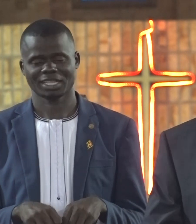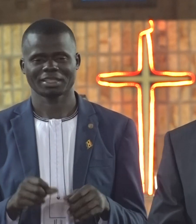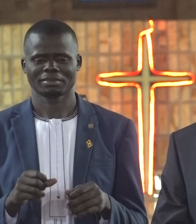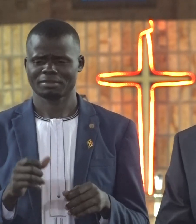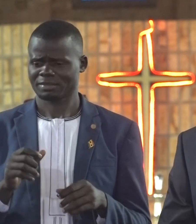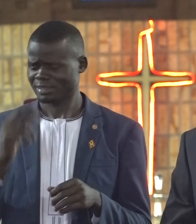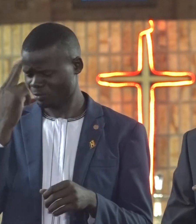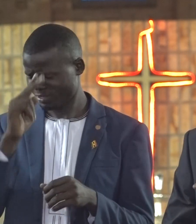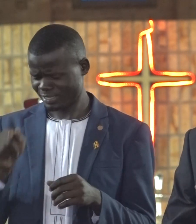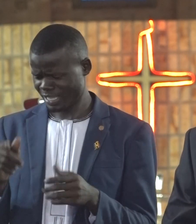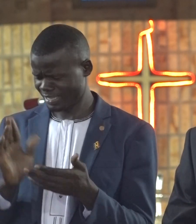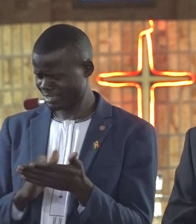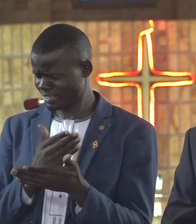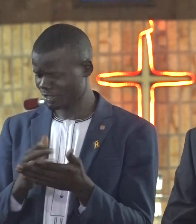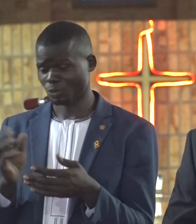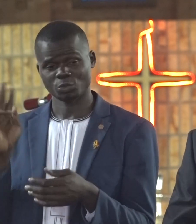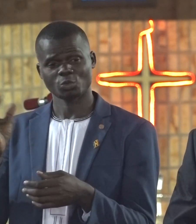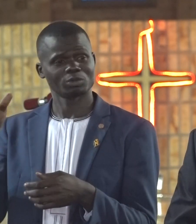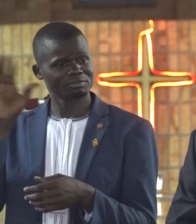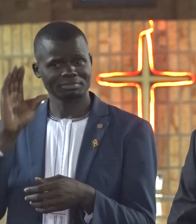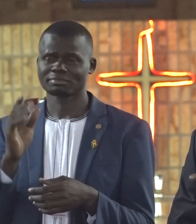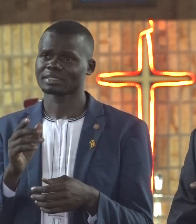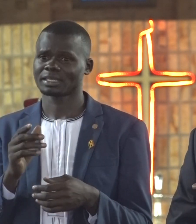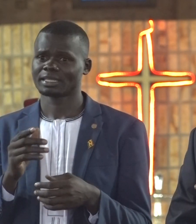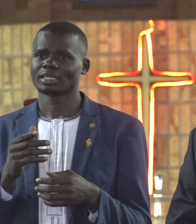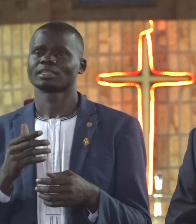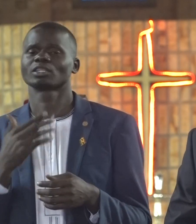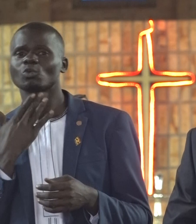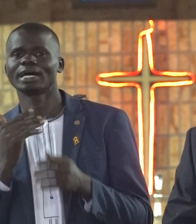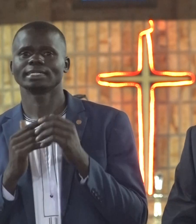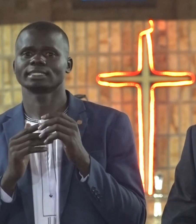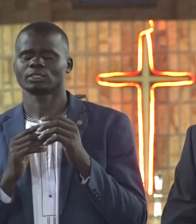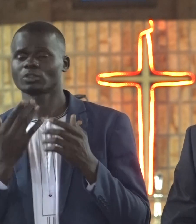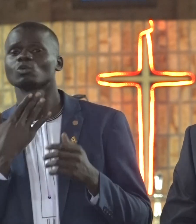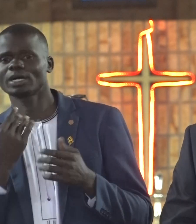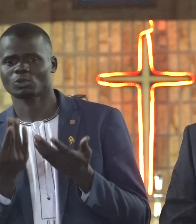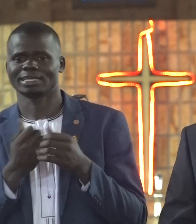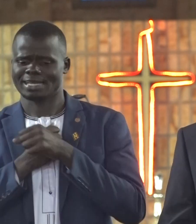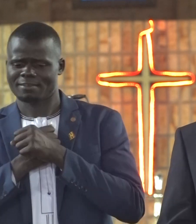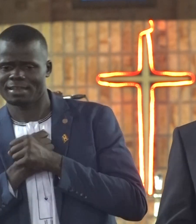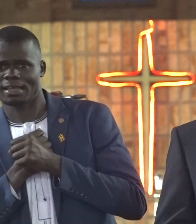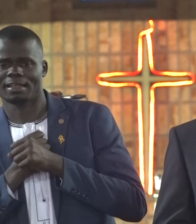bayimbye ennyimba mujja ziwulira basoosowaza kwagala Kabaka n'emisege gyennyini.